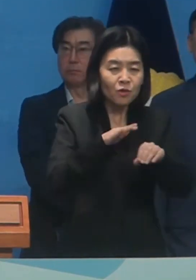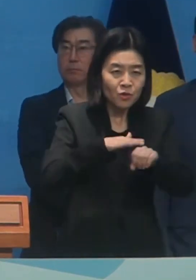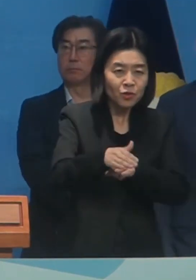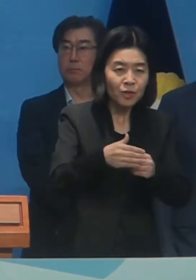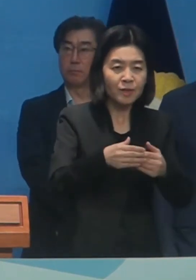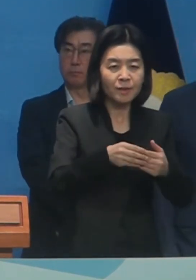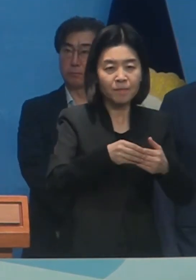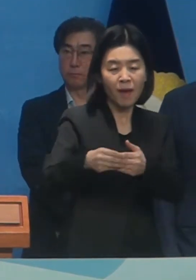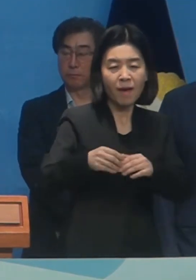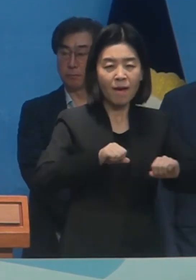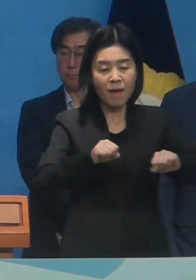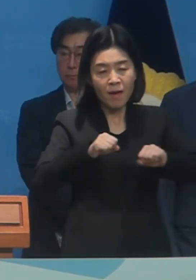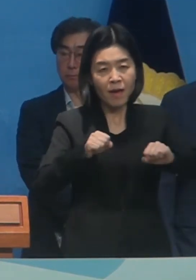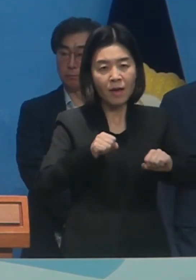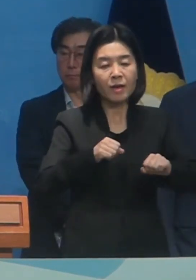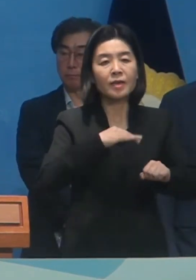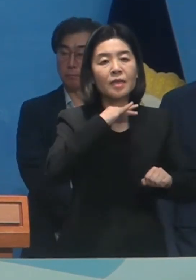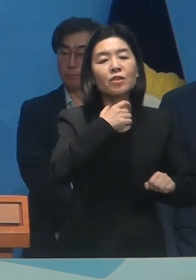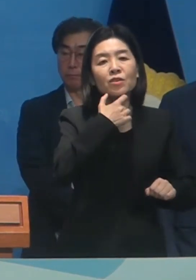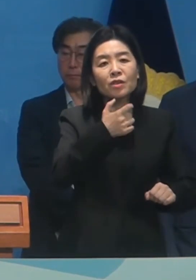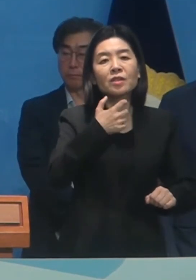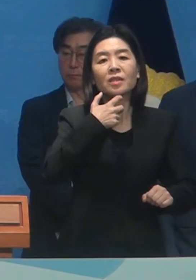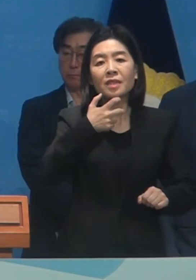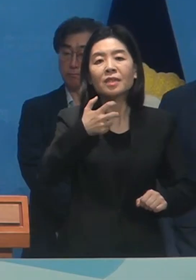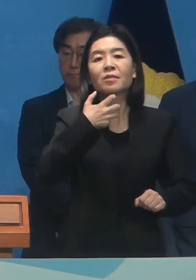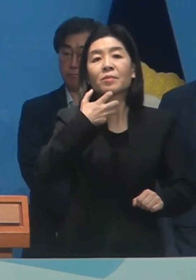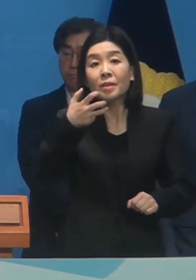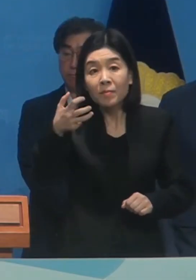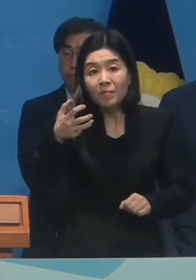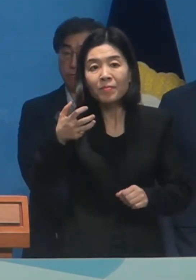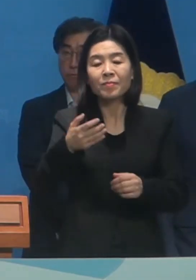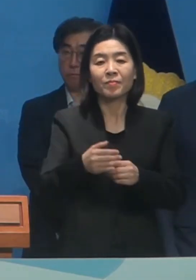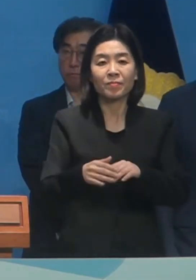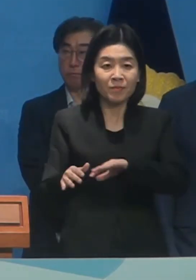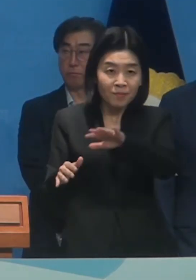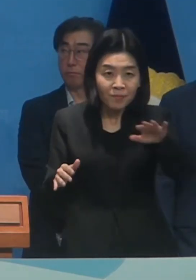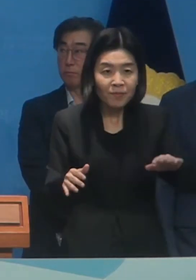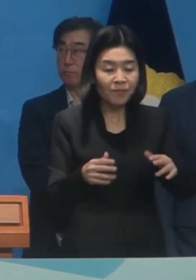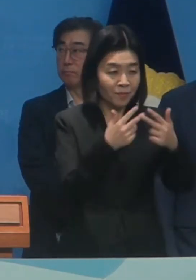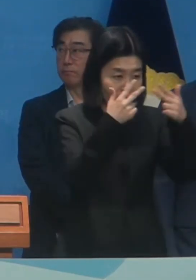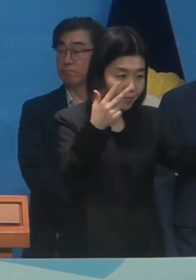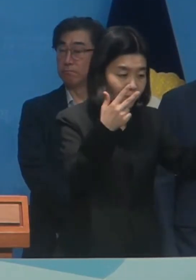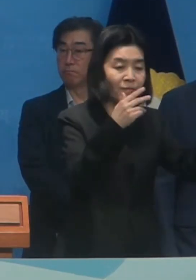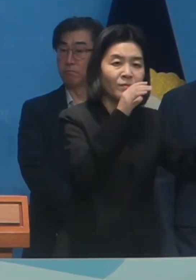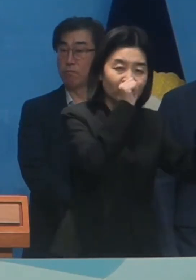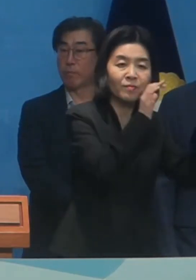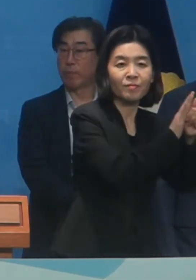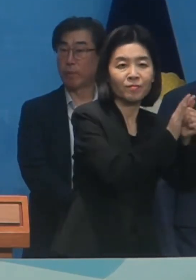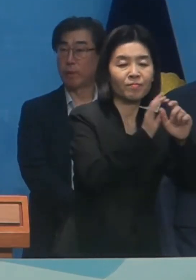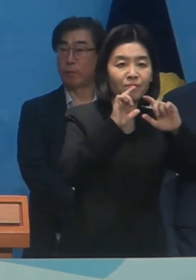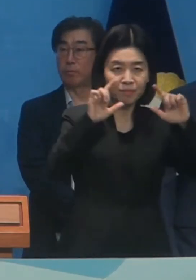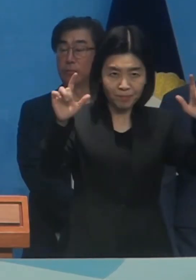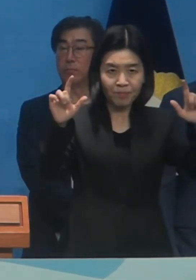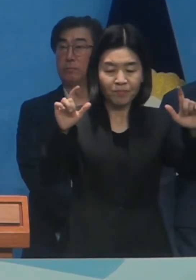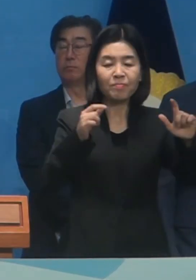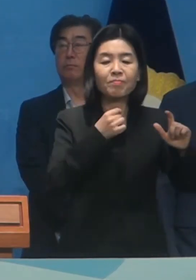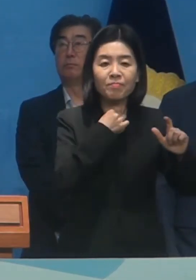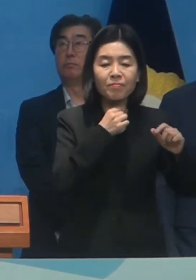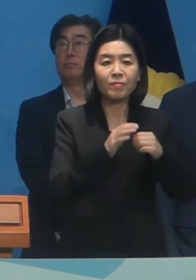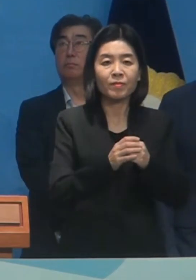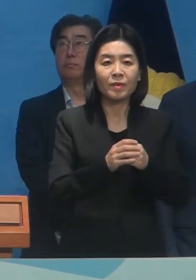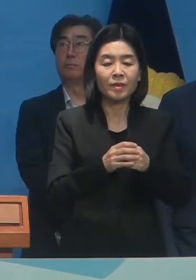70대, 80대 세대가 이재명 후보 지지를 선언하는 이 자리에 함께 해주셨습니다. 해방 이후